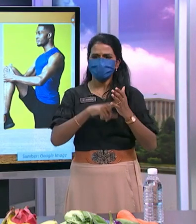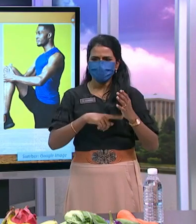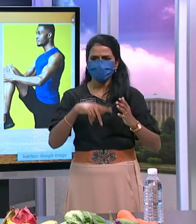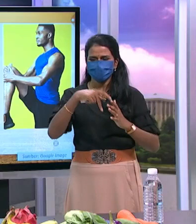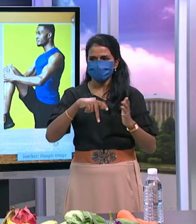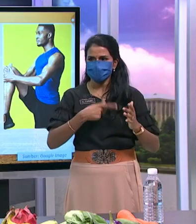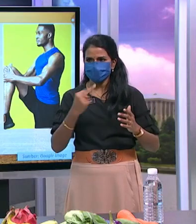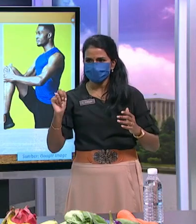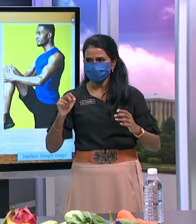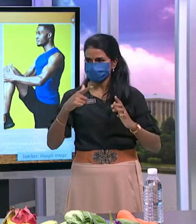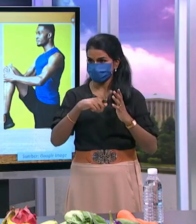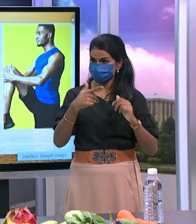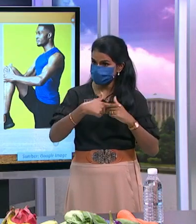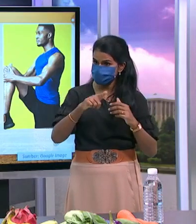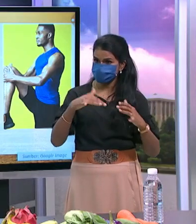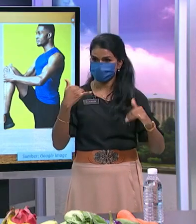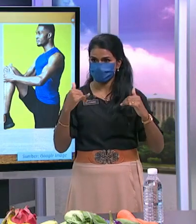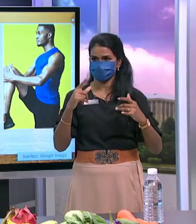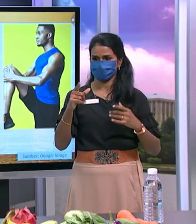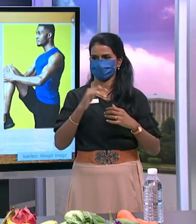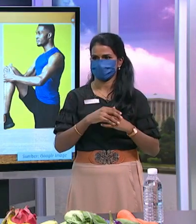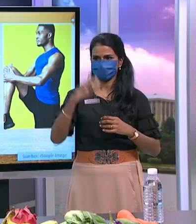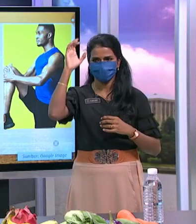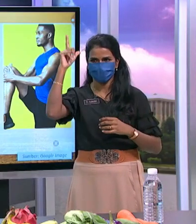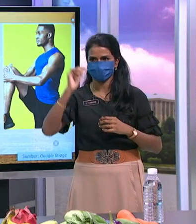Apa perasaan lepas main ni, Kalman?